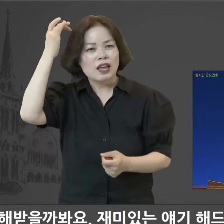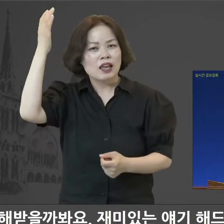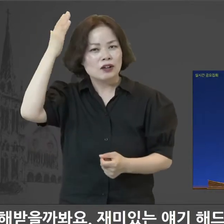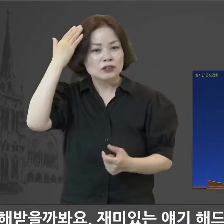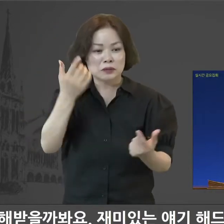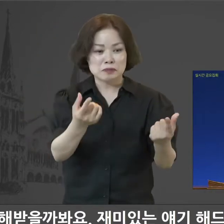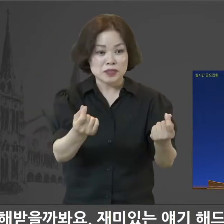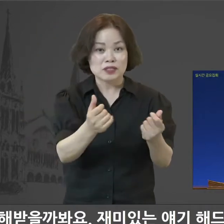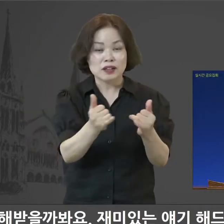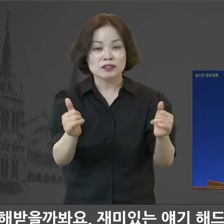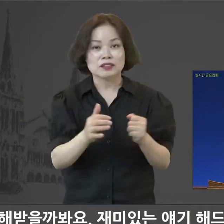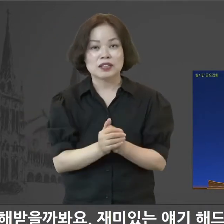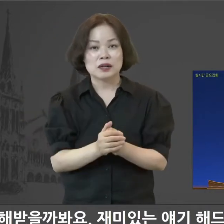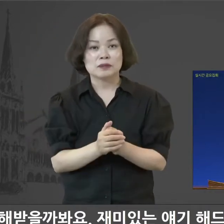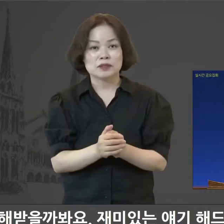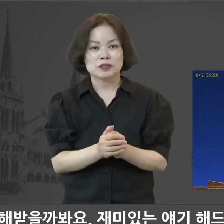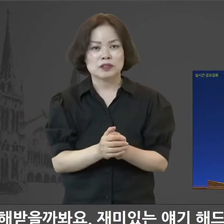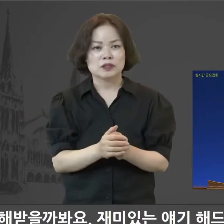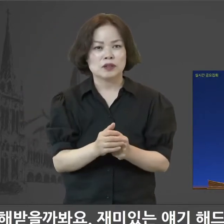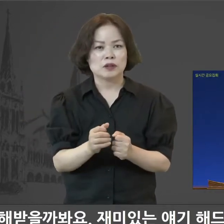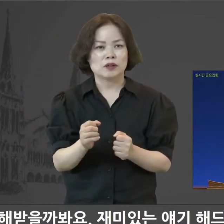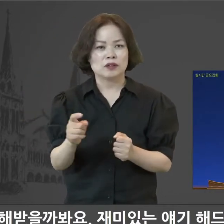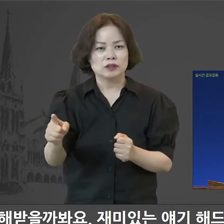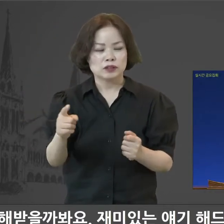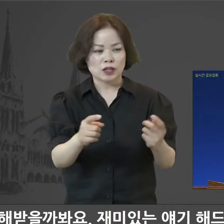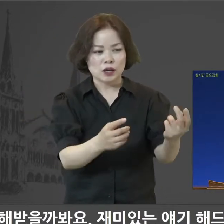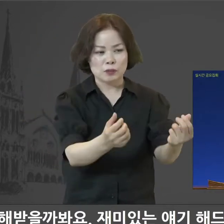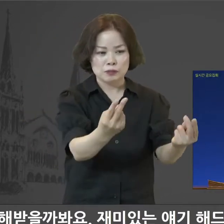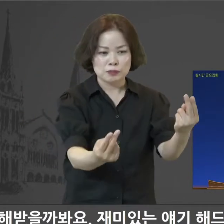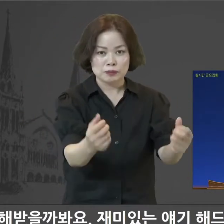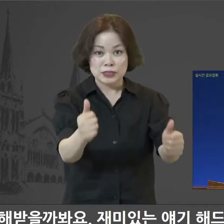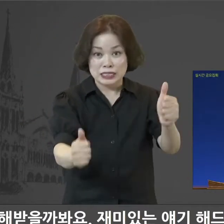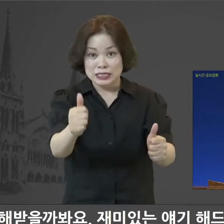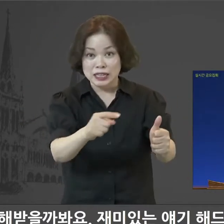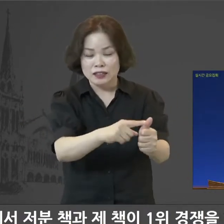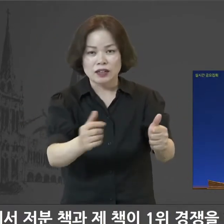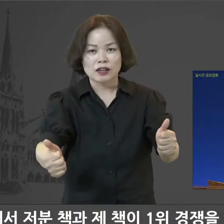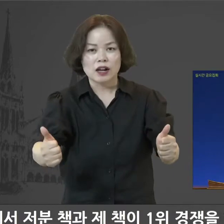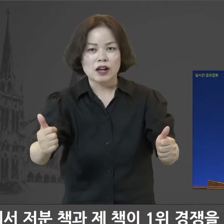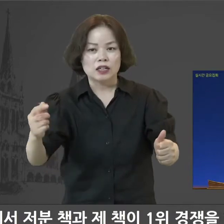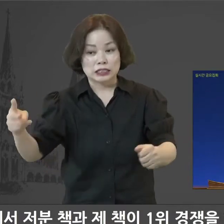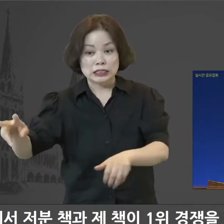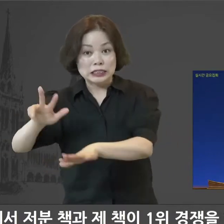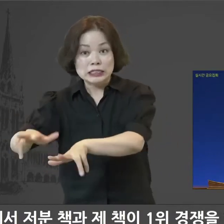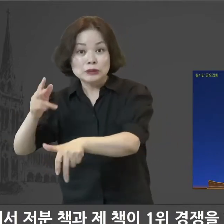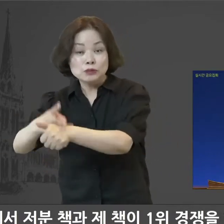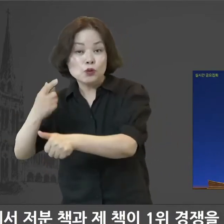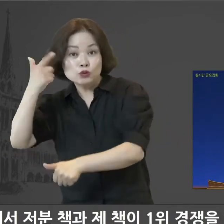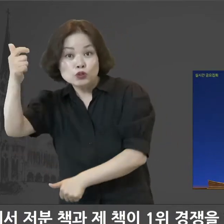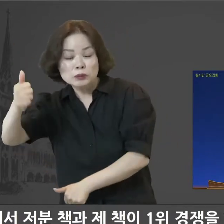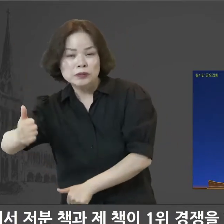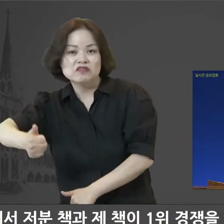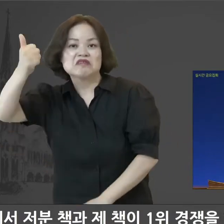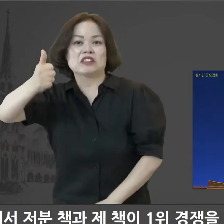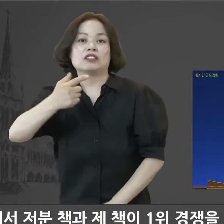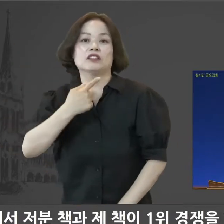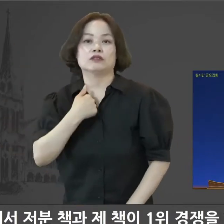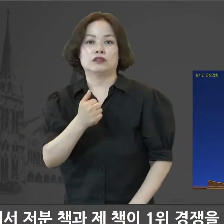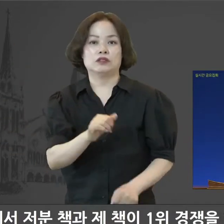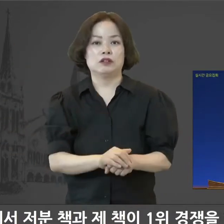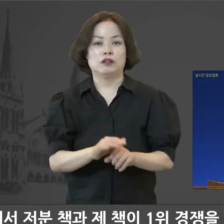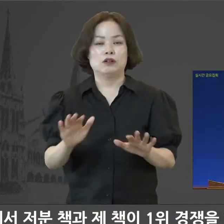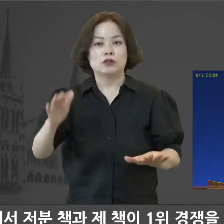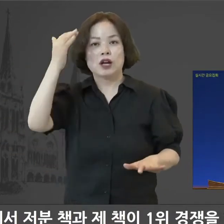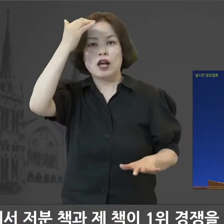웃었는데, 근데 제가 몇 주 이겼어요, 저분을. 그런데 지금 이 시대에 벌어지고 있는 현상들 중에서